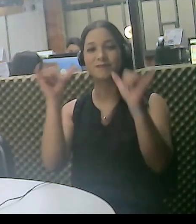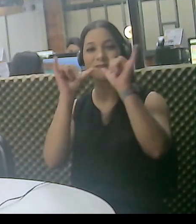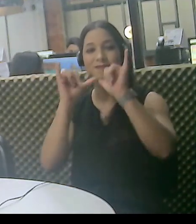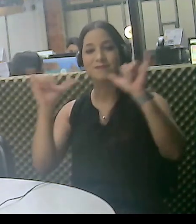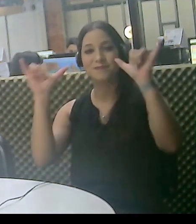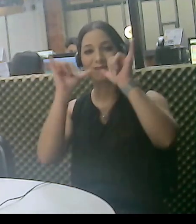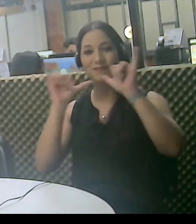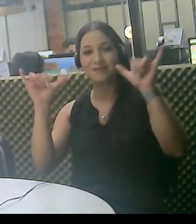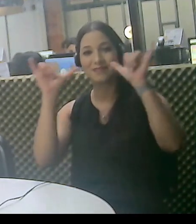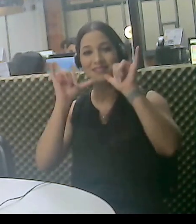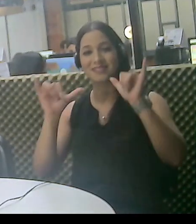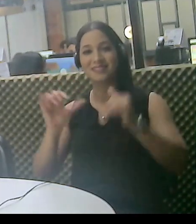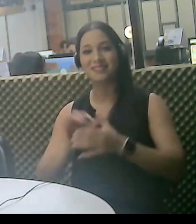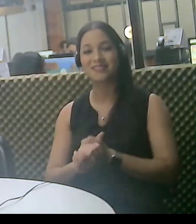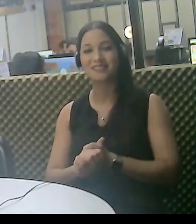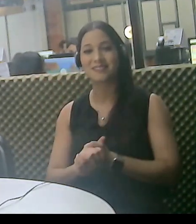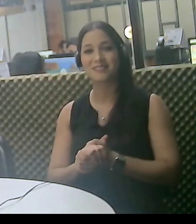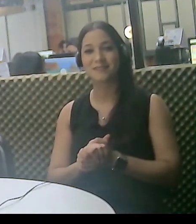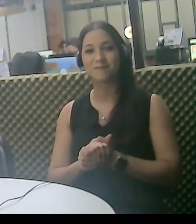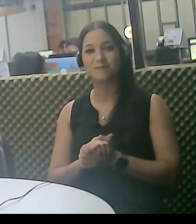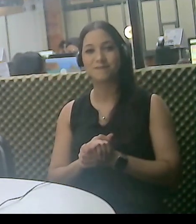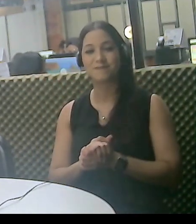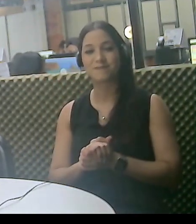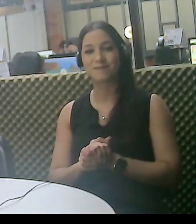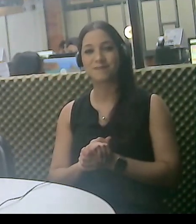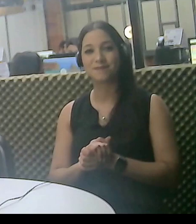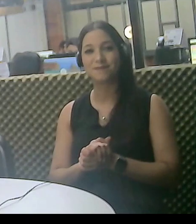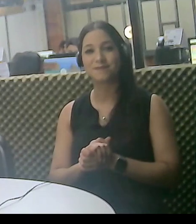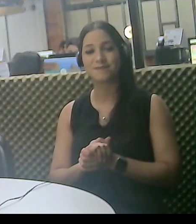Giro de notícias!